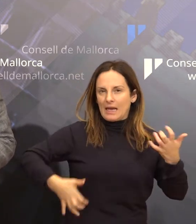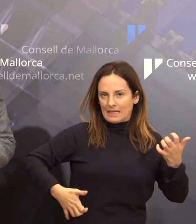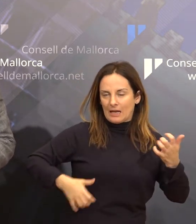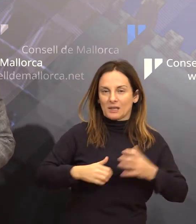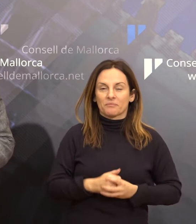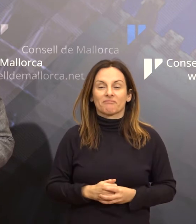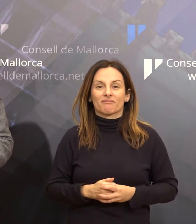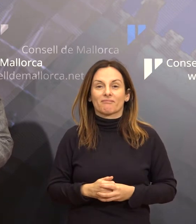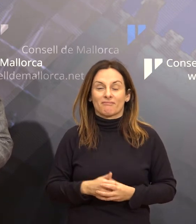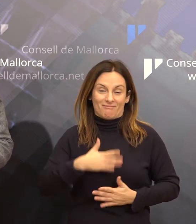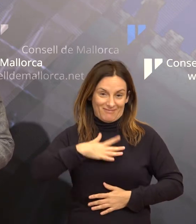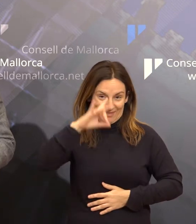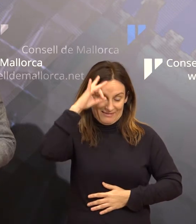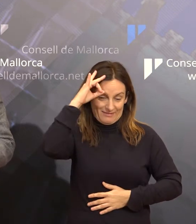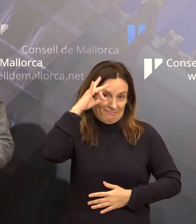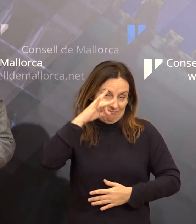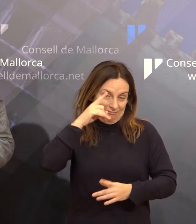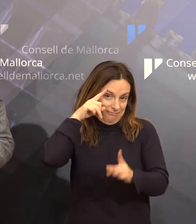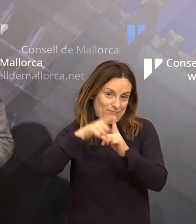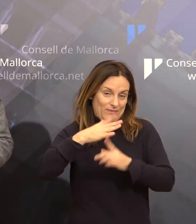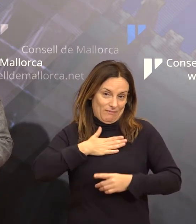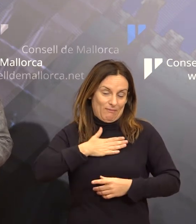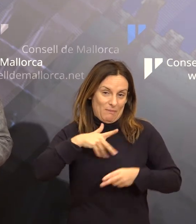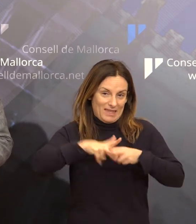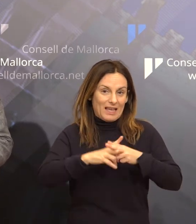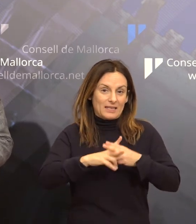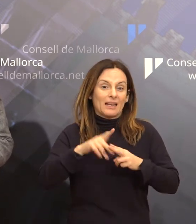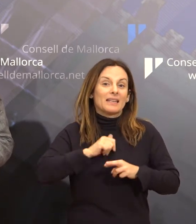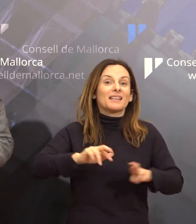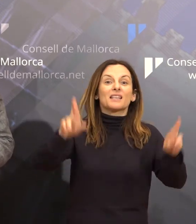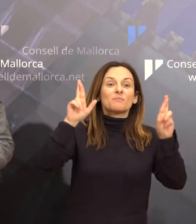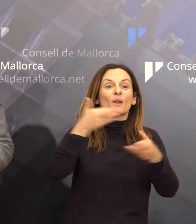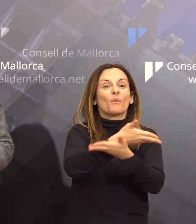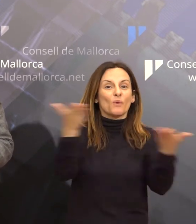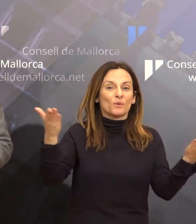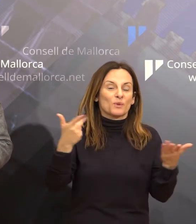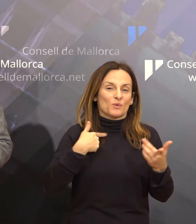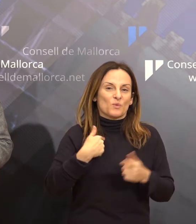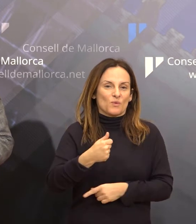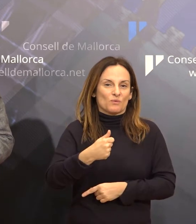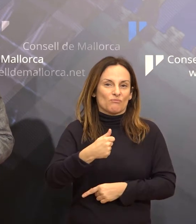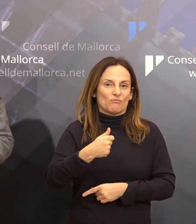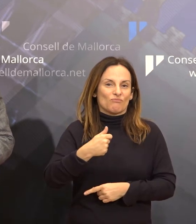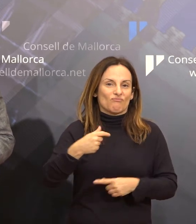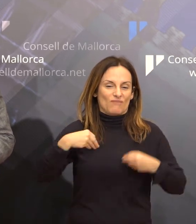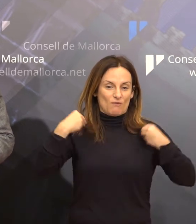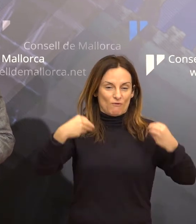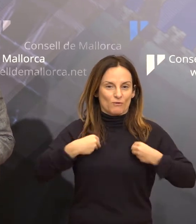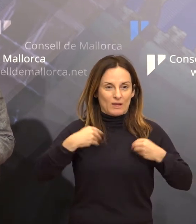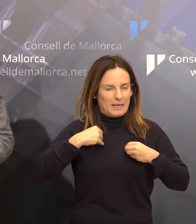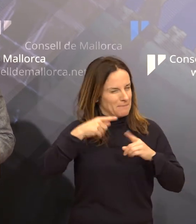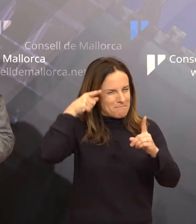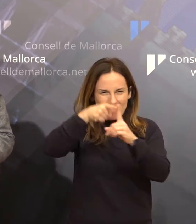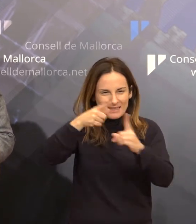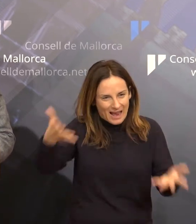la idea esperando que os guste y sobre todo animando a los artesanos a que